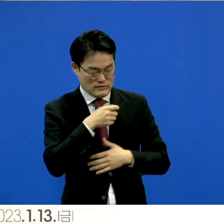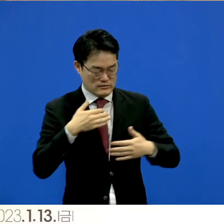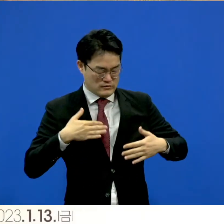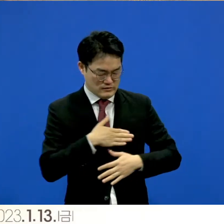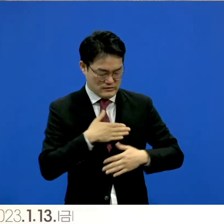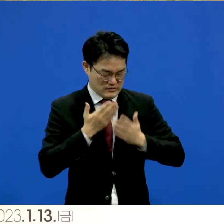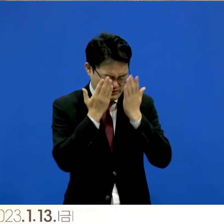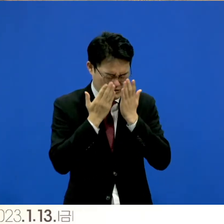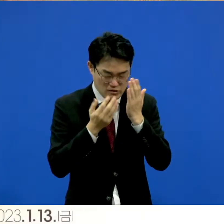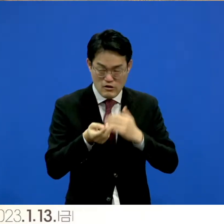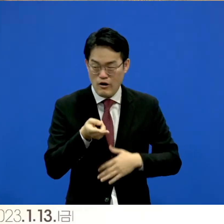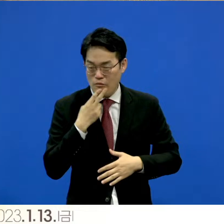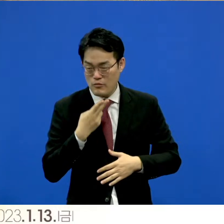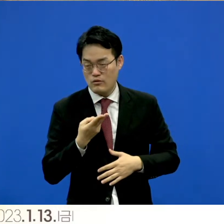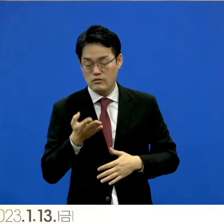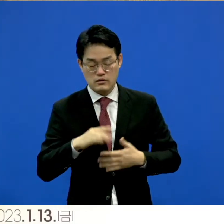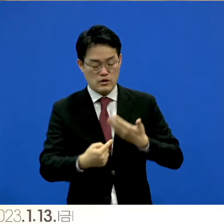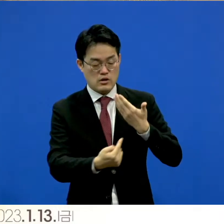그러나